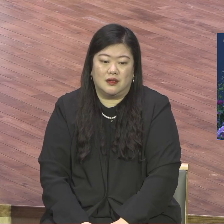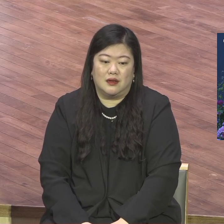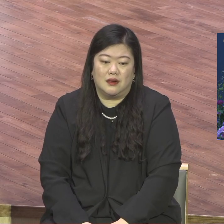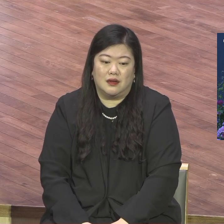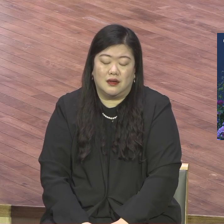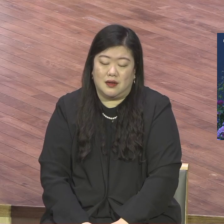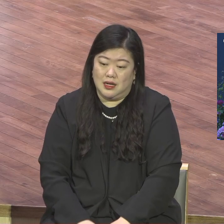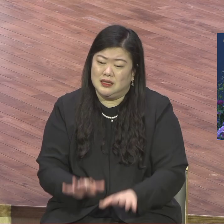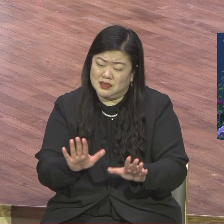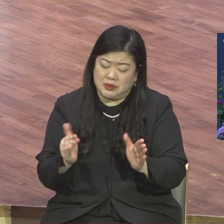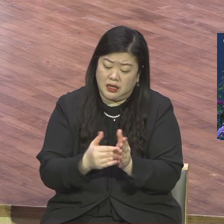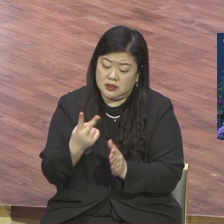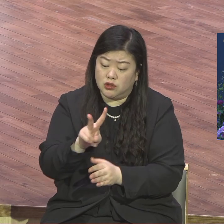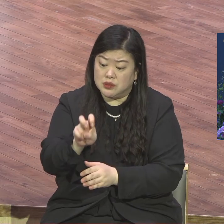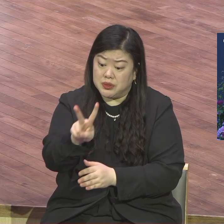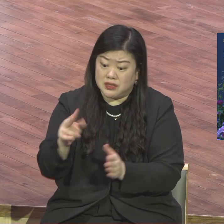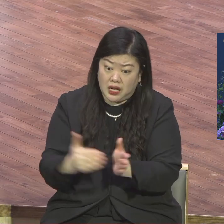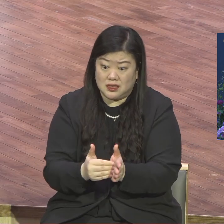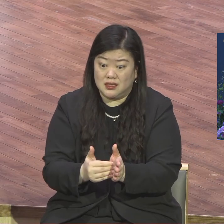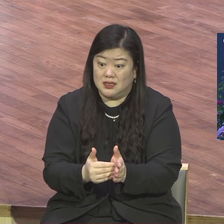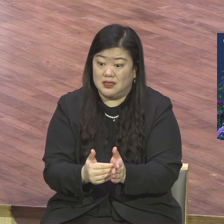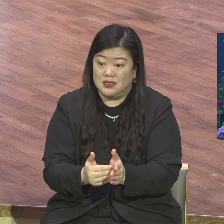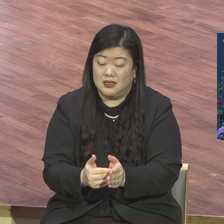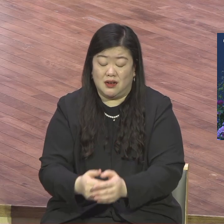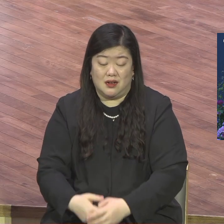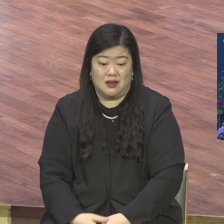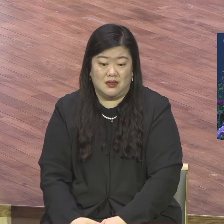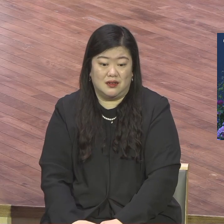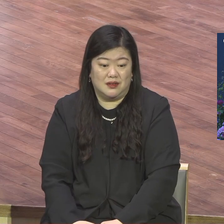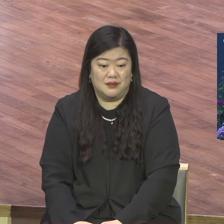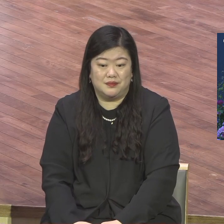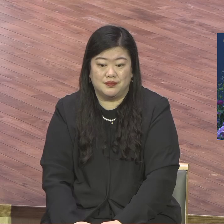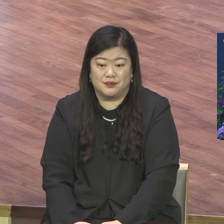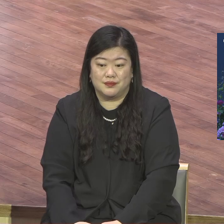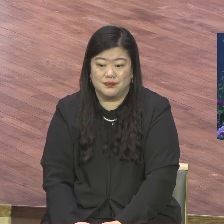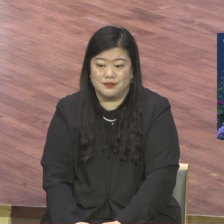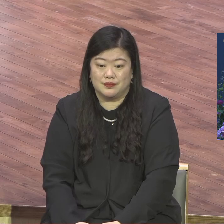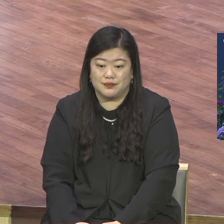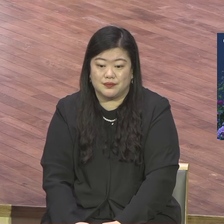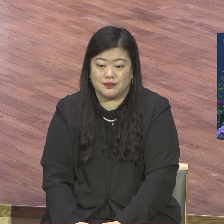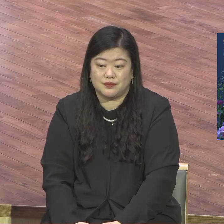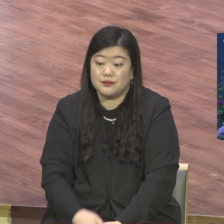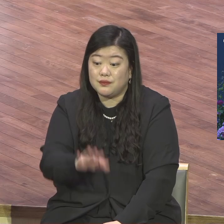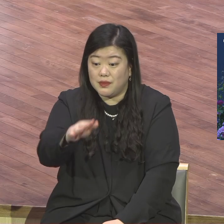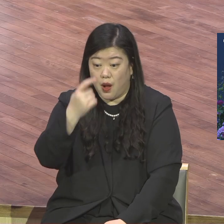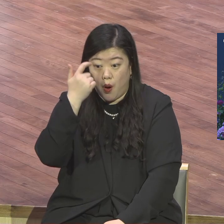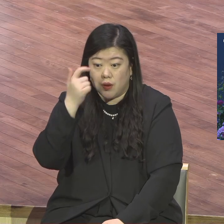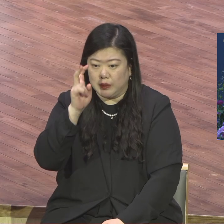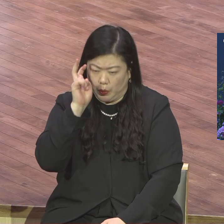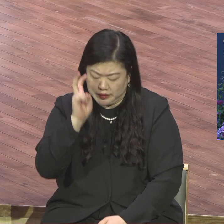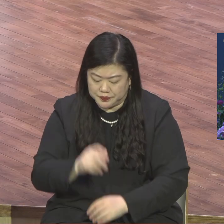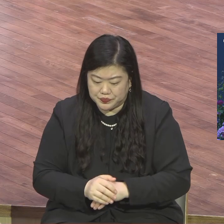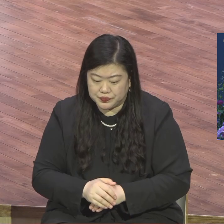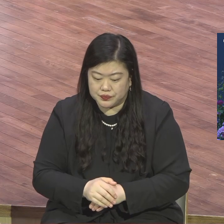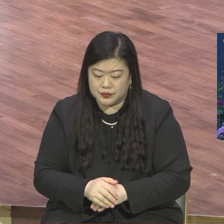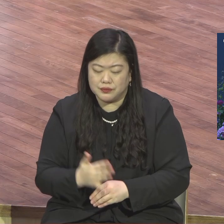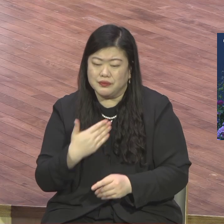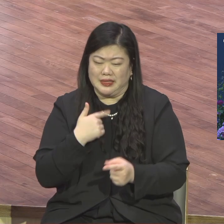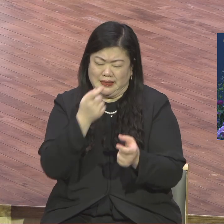무감각하는 것에 대해서요. 죽어가는 사람이 죽어가는데 무감각한 사람은